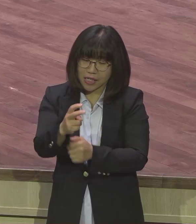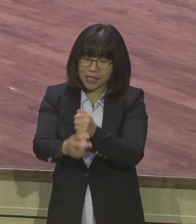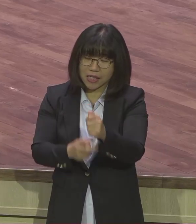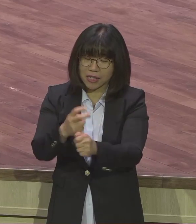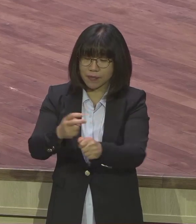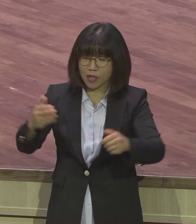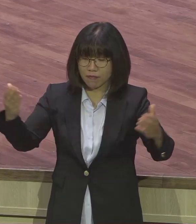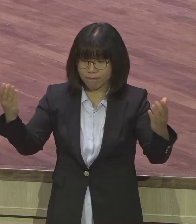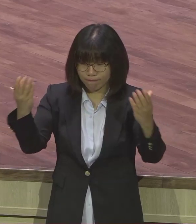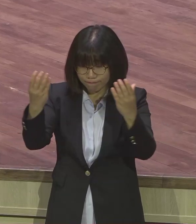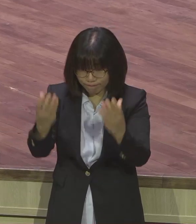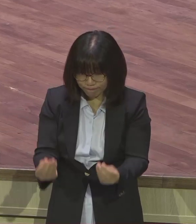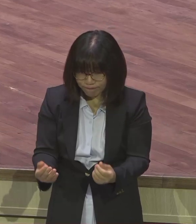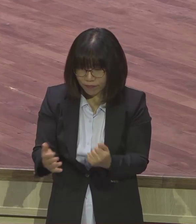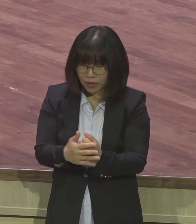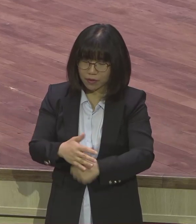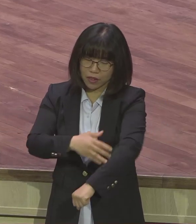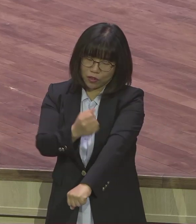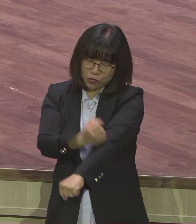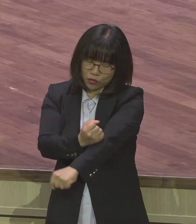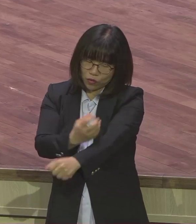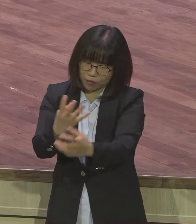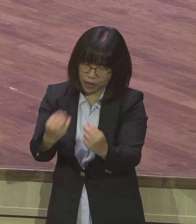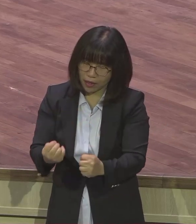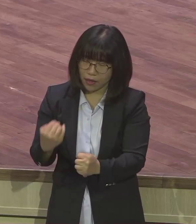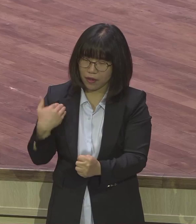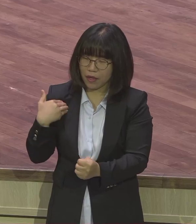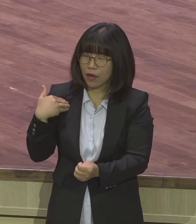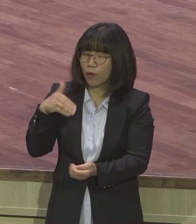주십시오. 내가 얼마나 한 거 아시지 않습니까?